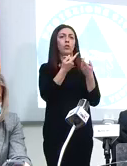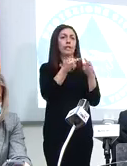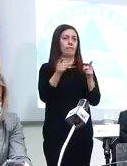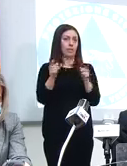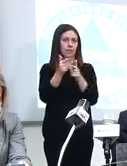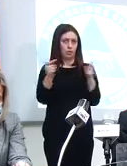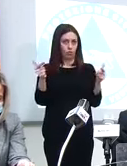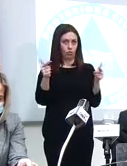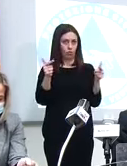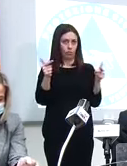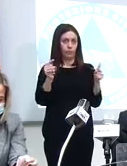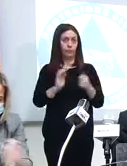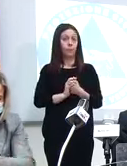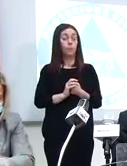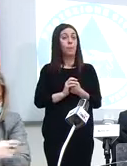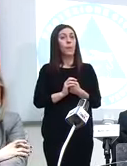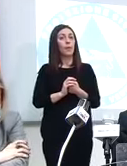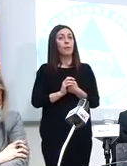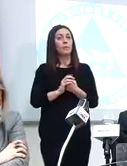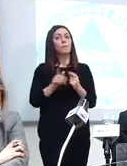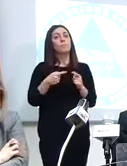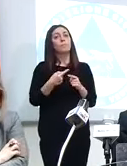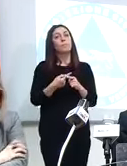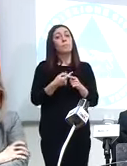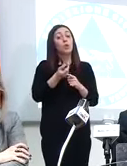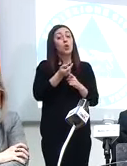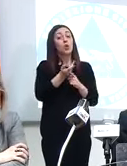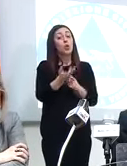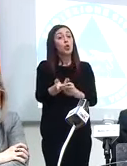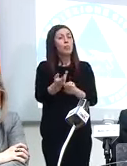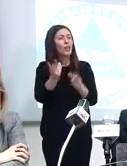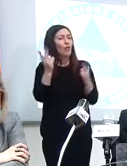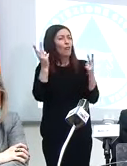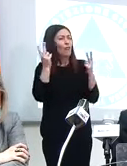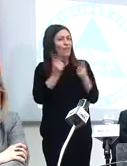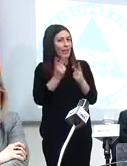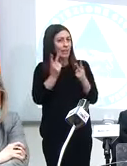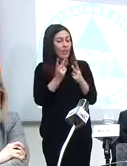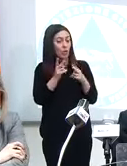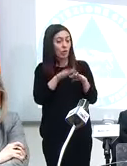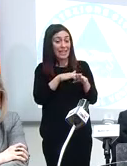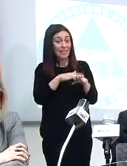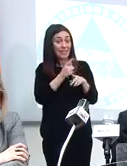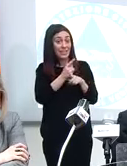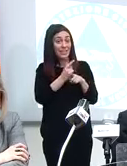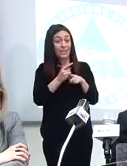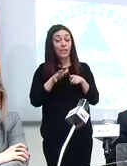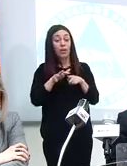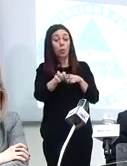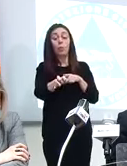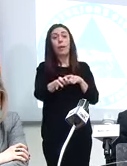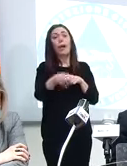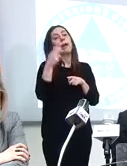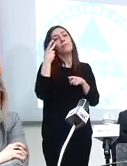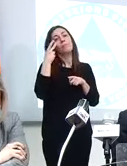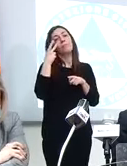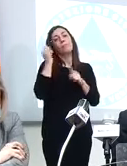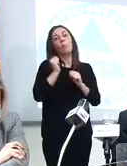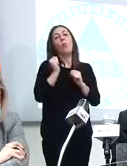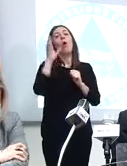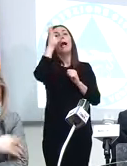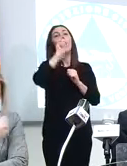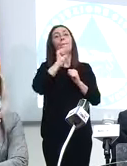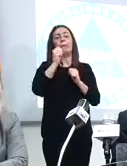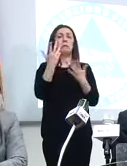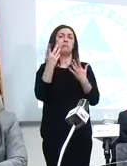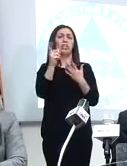cosa, il numero vero di prestazioni lo capiremo fra una decina di giorni, perché vedremo le prenotazioni che ci